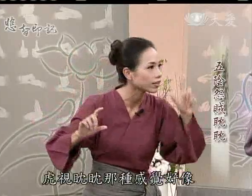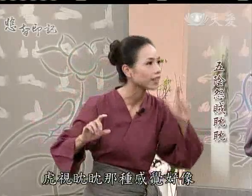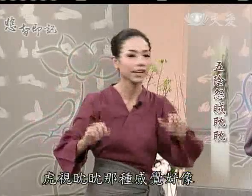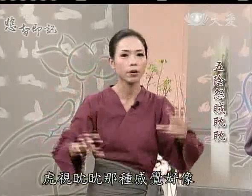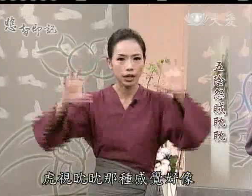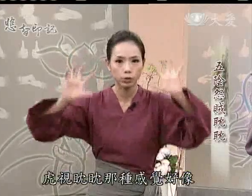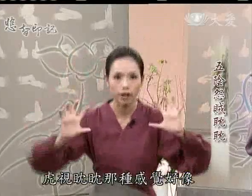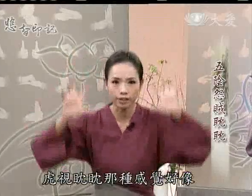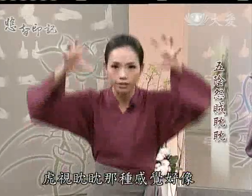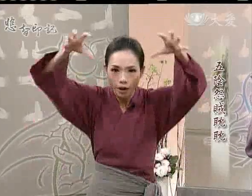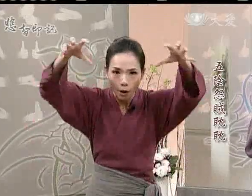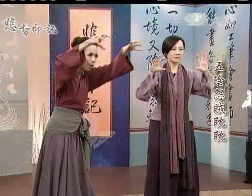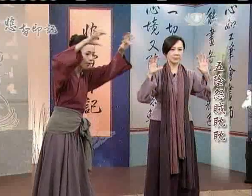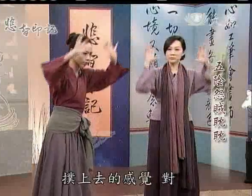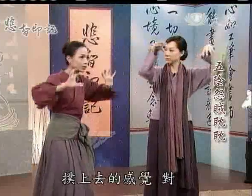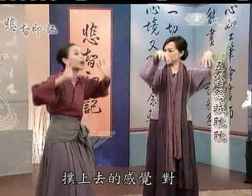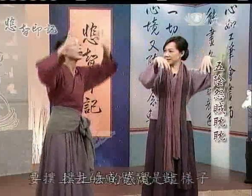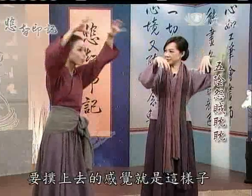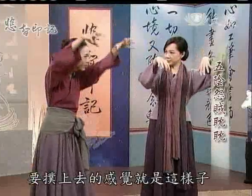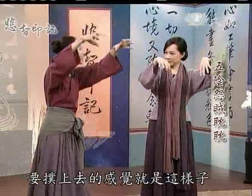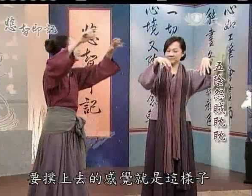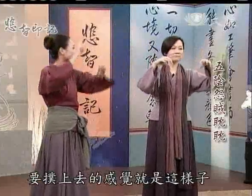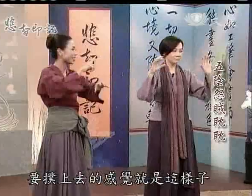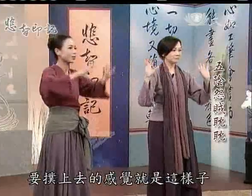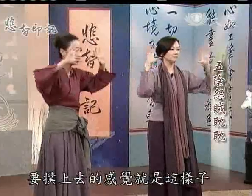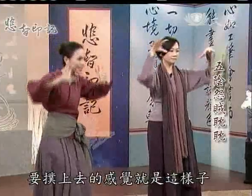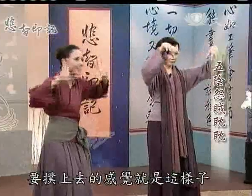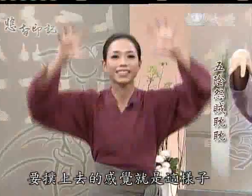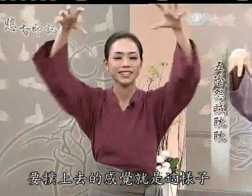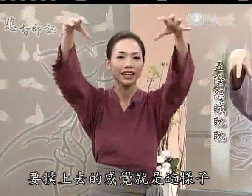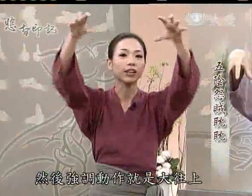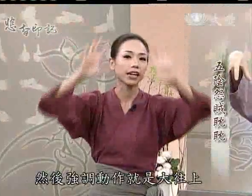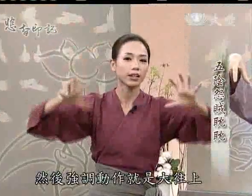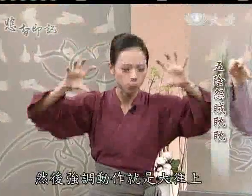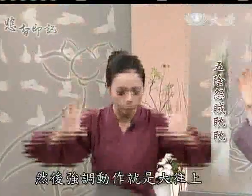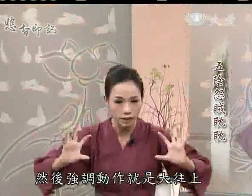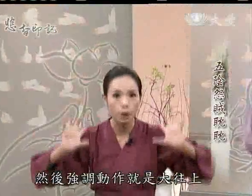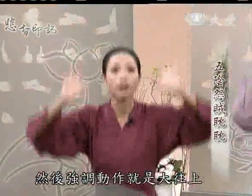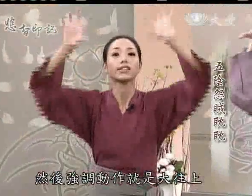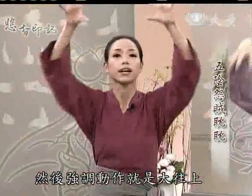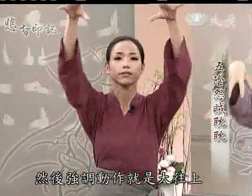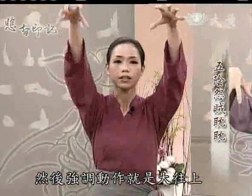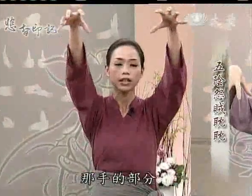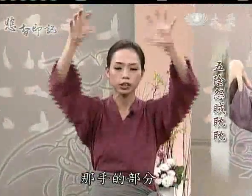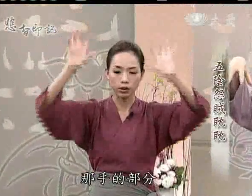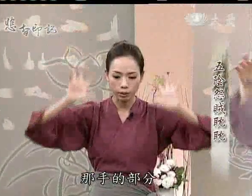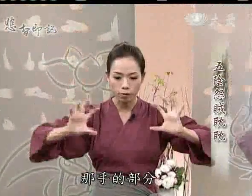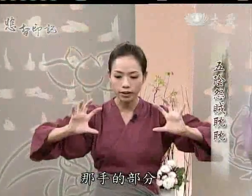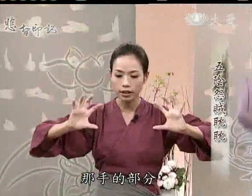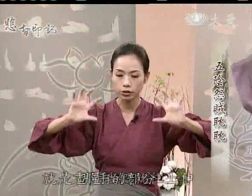眈眈那种感觉，好像 扑上去的感觉， 要扑上去的感觉，就是这样子。然后强调动作就是到往上，那手的部分呢，就是